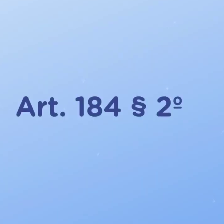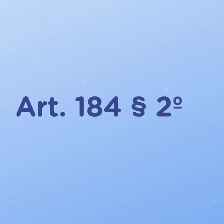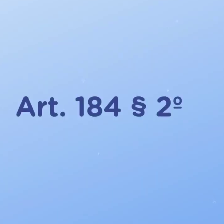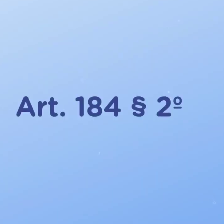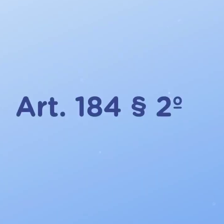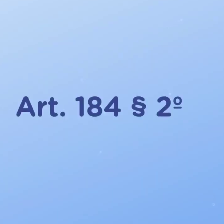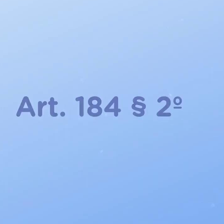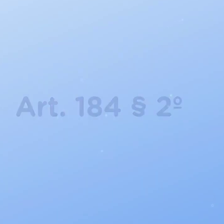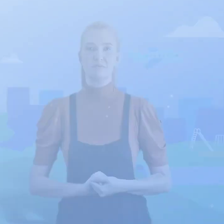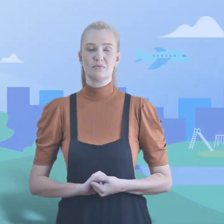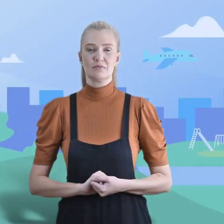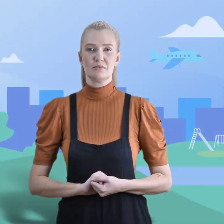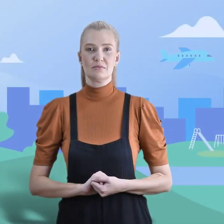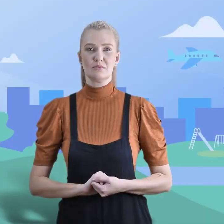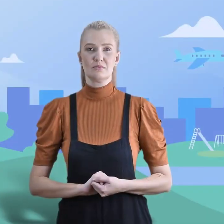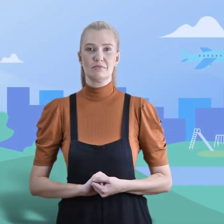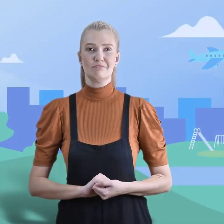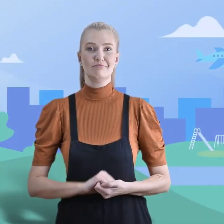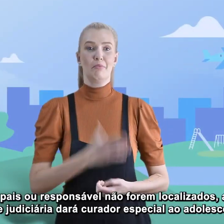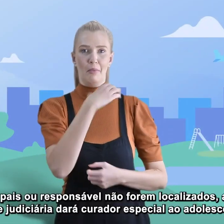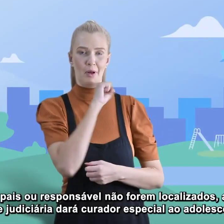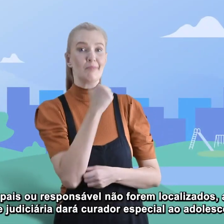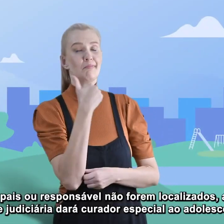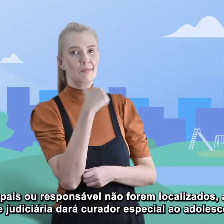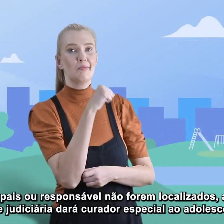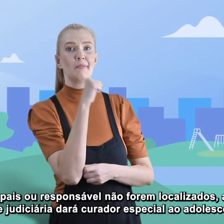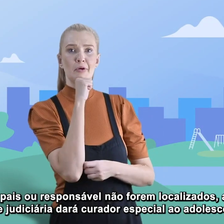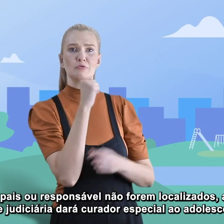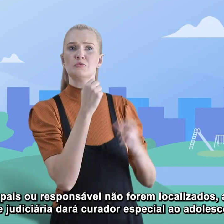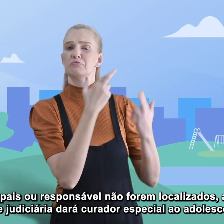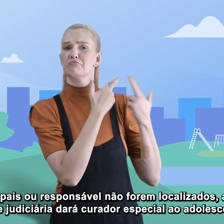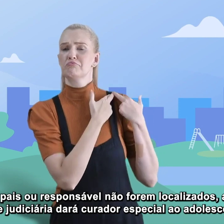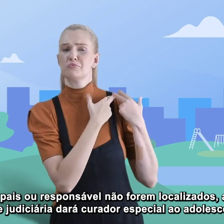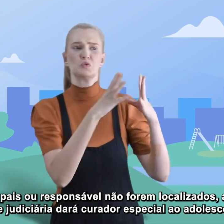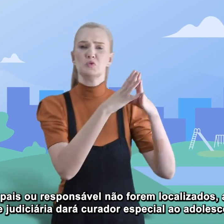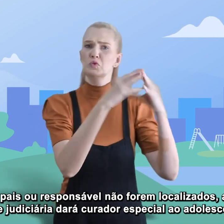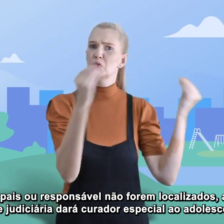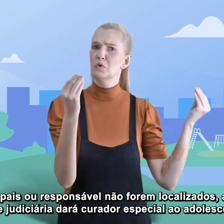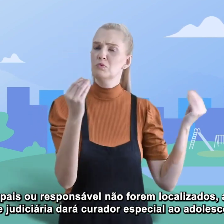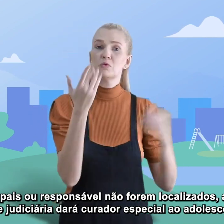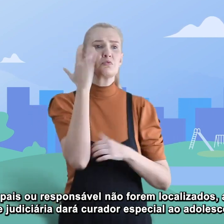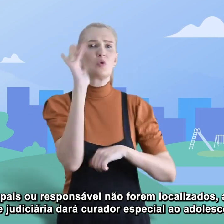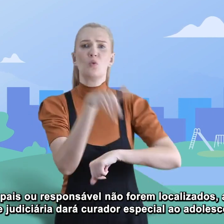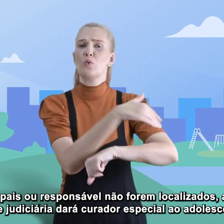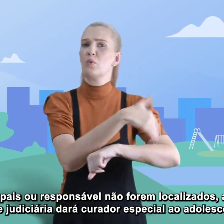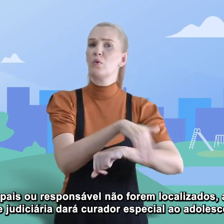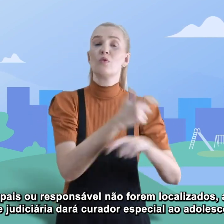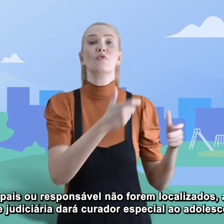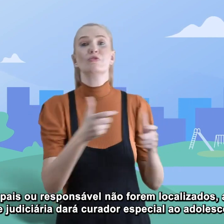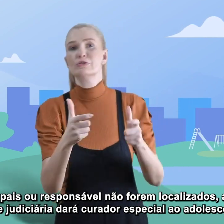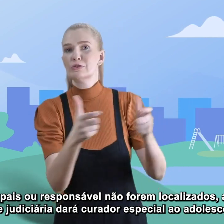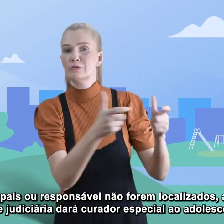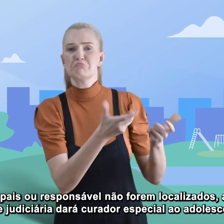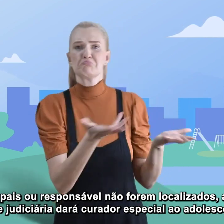Artigo 184, parágrafo 2º. Se os pais ou responsável não forem localizados, a autoridade